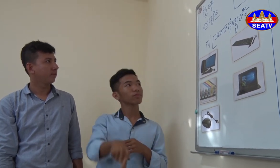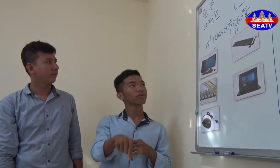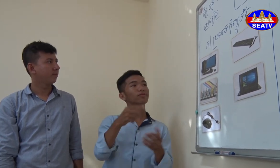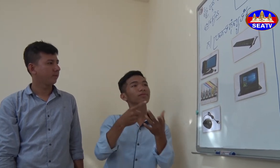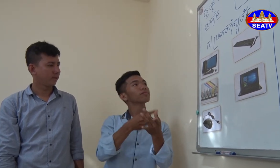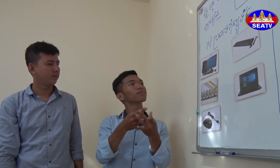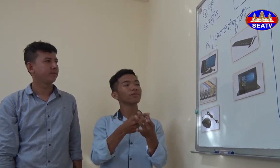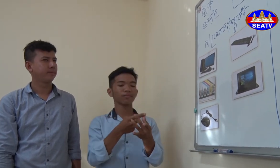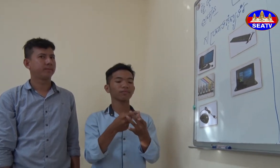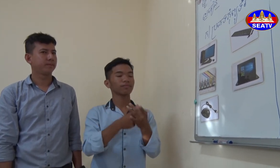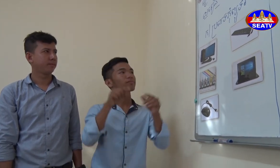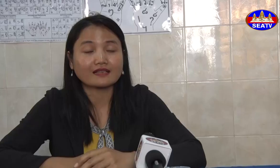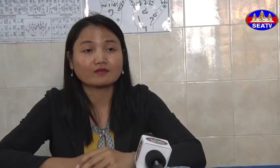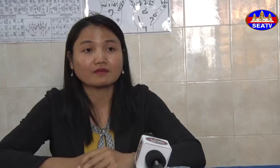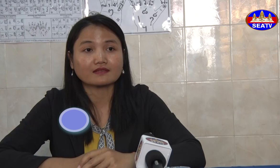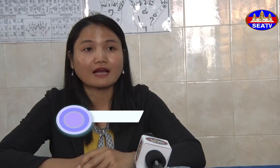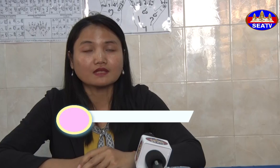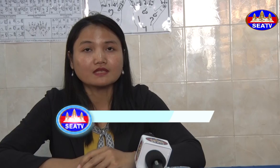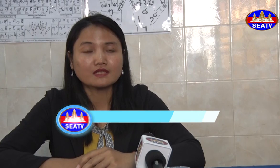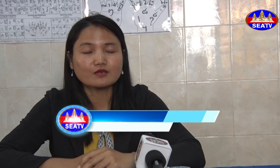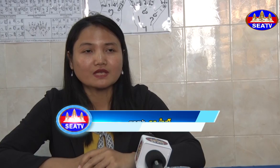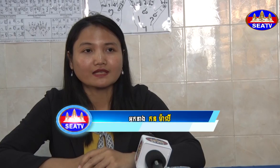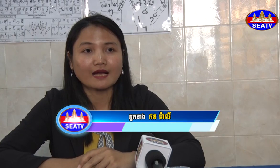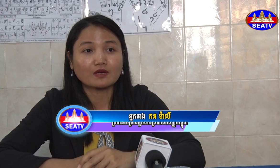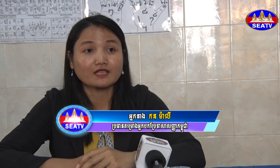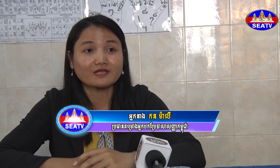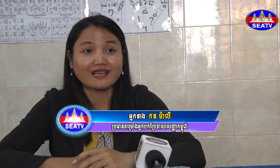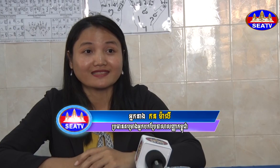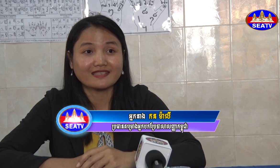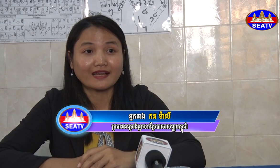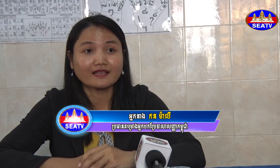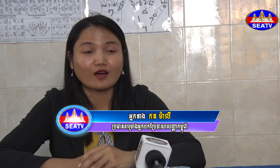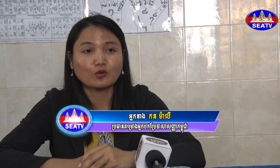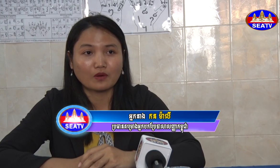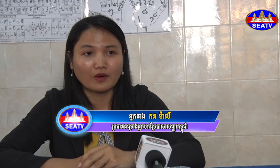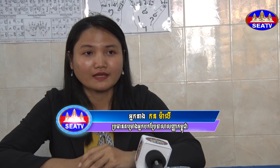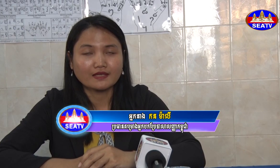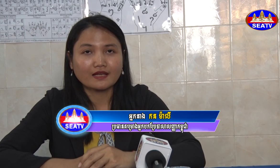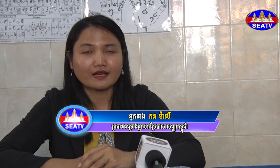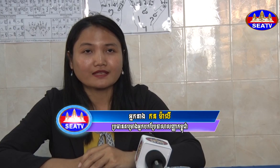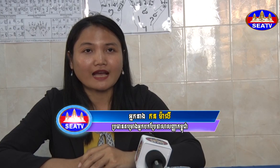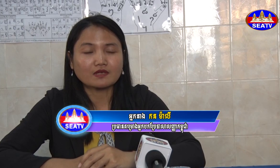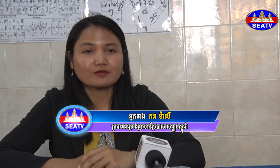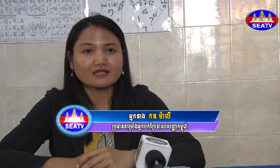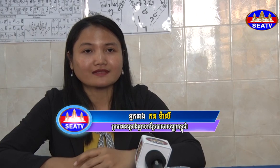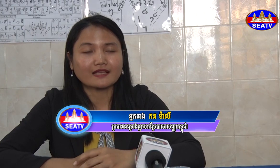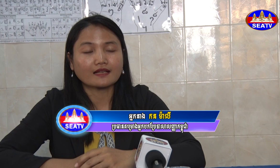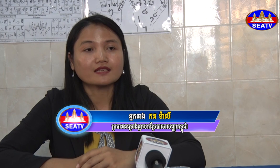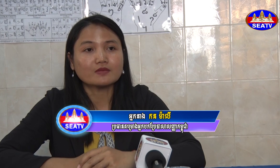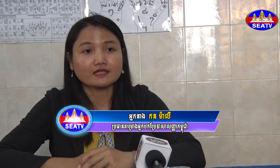កតងពីកម្មវិធីសិក្សាសម្រាប់អ្នកស្ដាប់ឬគឺយើងមានការបង្រៀនភាសាសញ្ញាដល់ពួកគាត់ហើយការបង្រៀនភាសាសញ្ញានេះគឺមានរយៈ